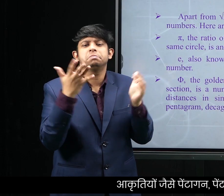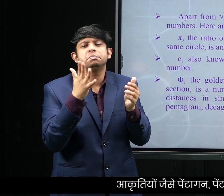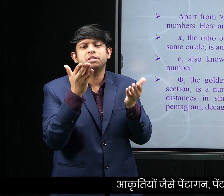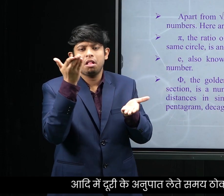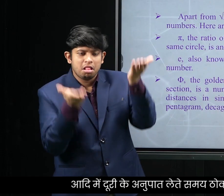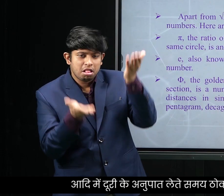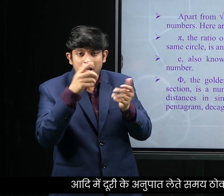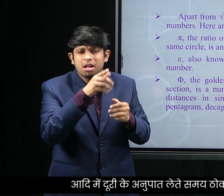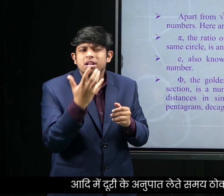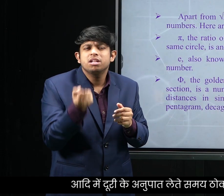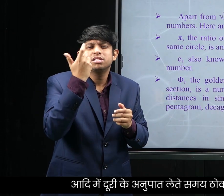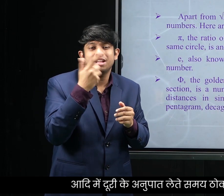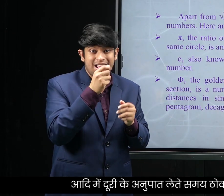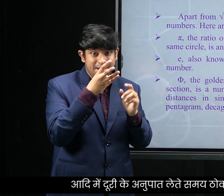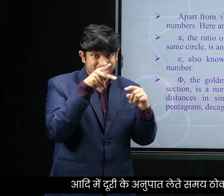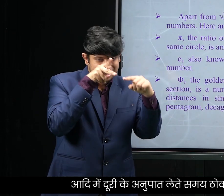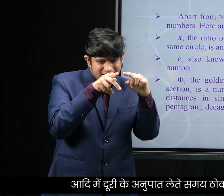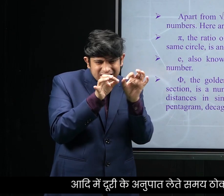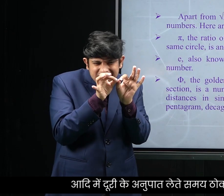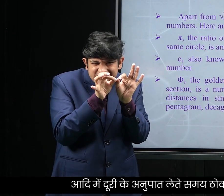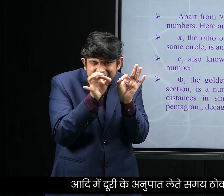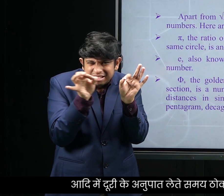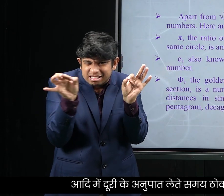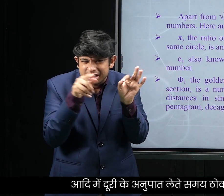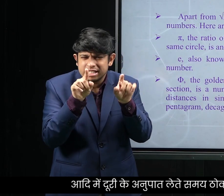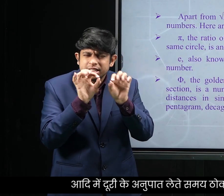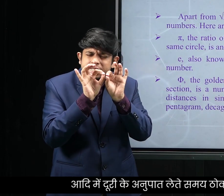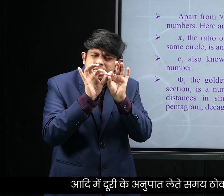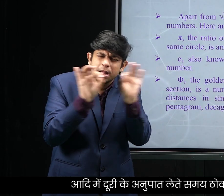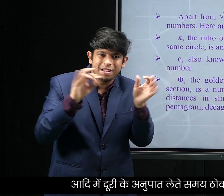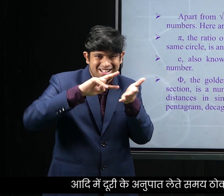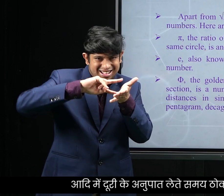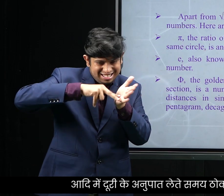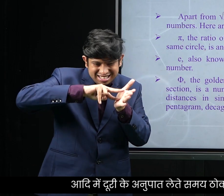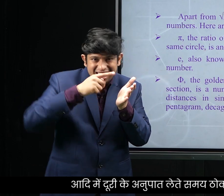डेकोकाहेड्रॉन आदि में दूरी के अनुपात लेते समय ठोकर खाई जाती है।